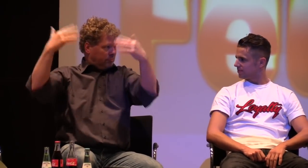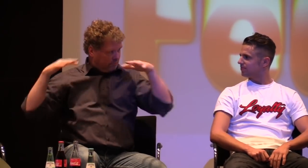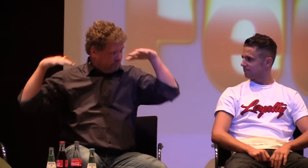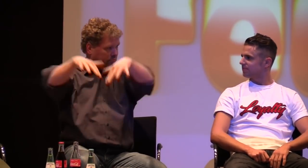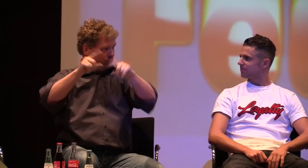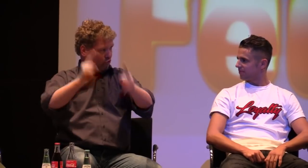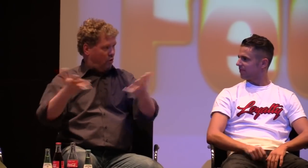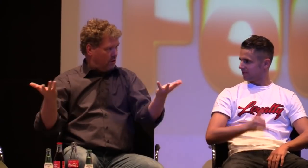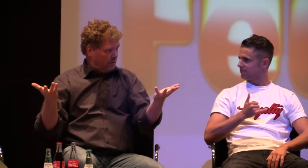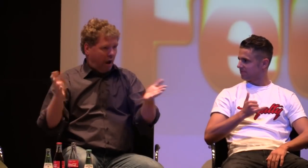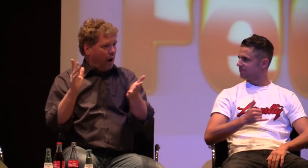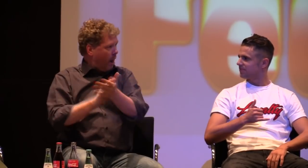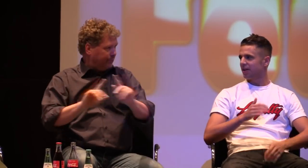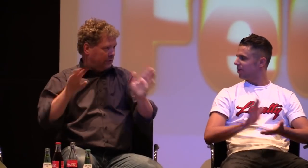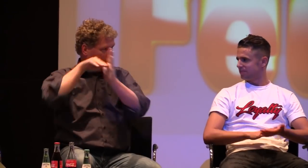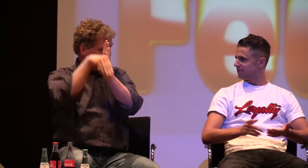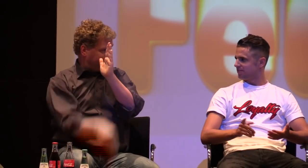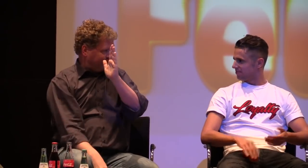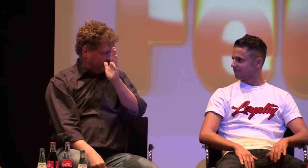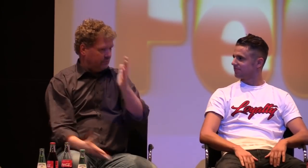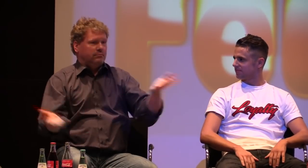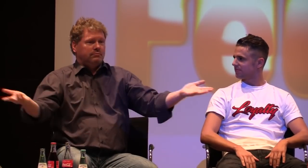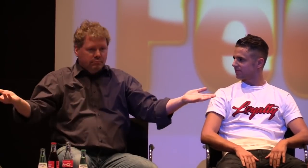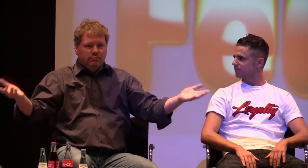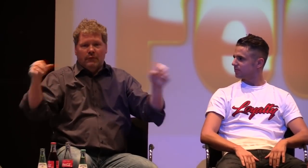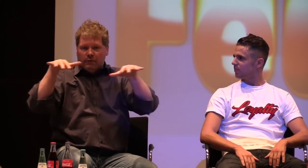Aktionen. Okay, und da wirbt er dann und das hat nicht funktioniert.